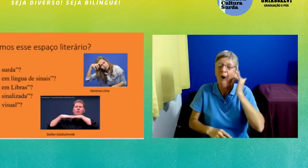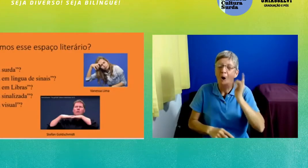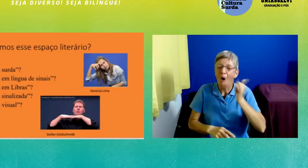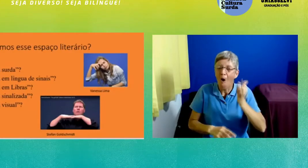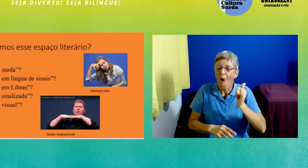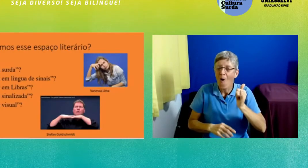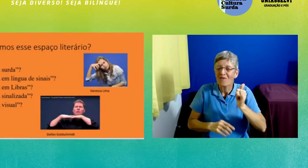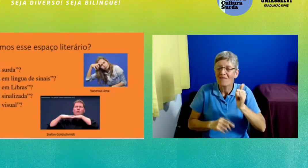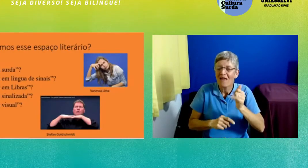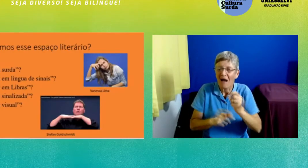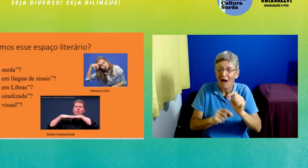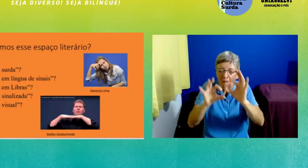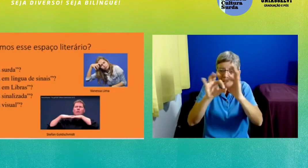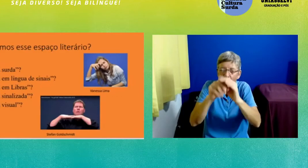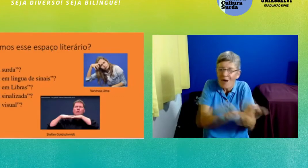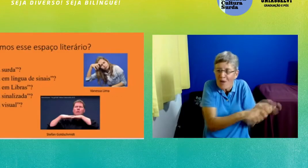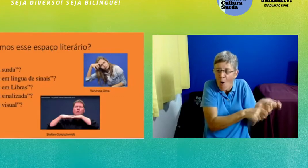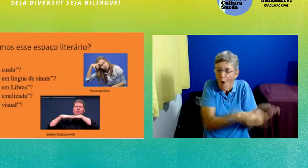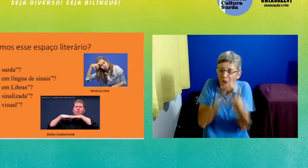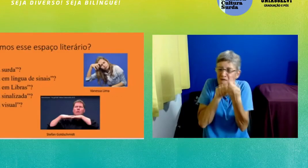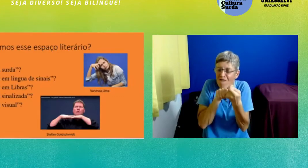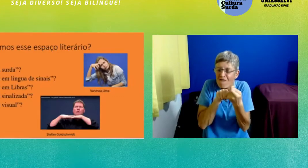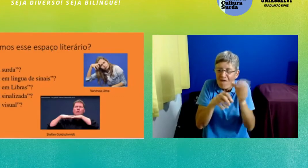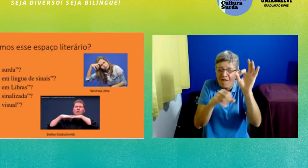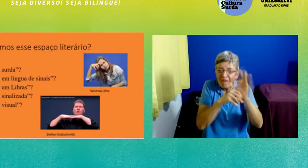alemão, ele conta